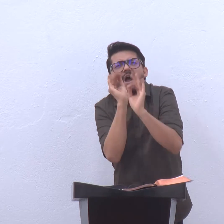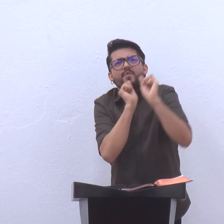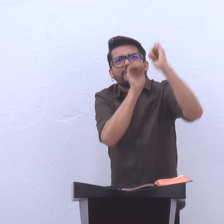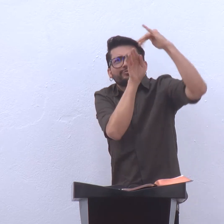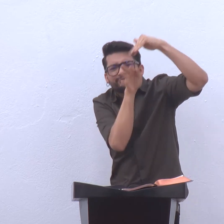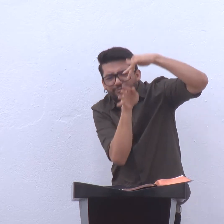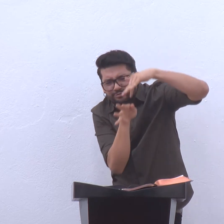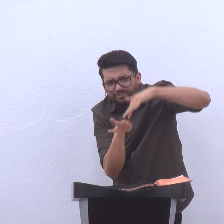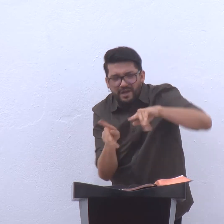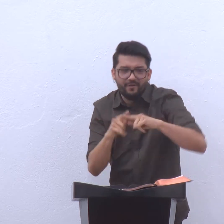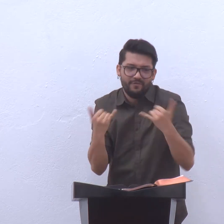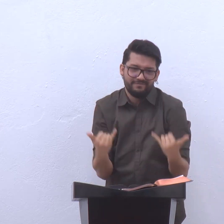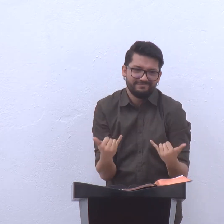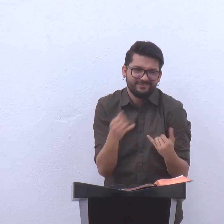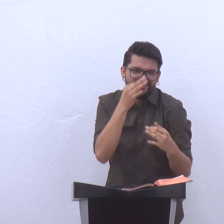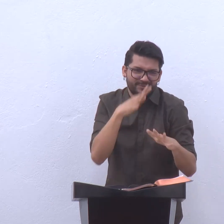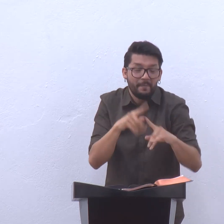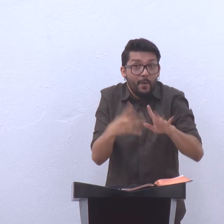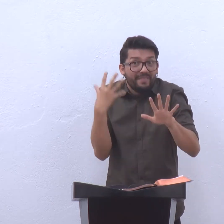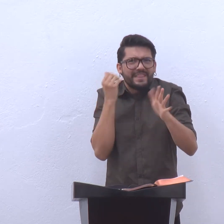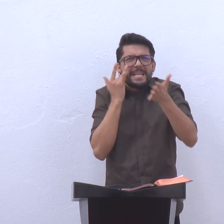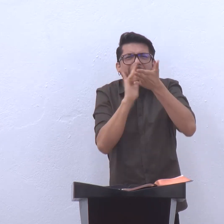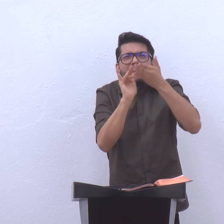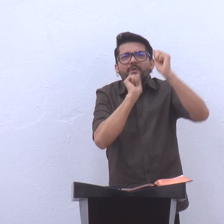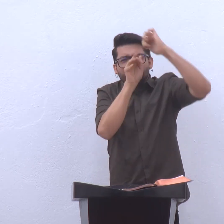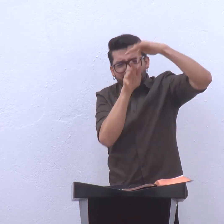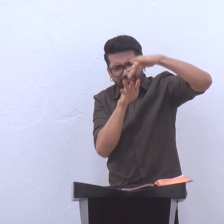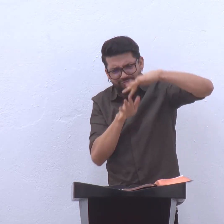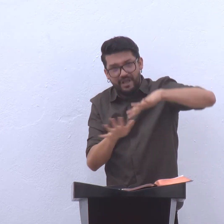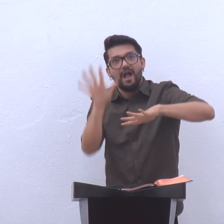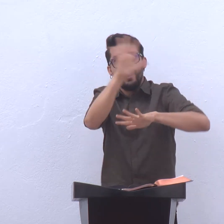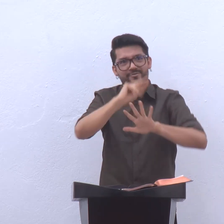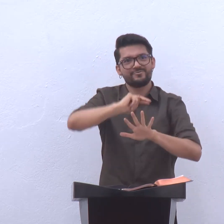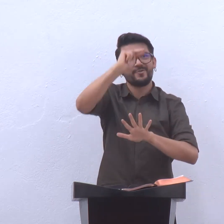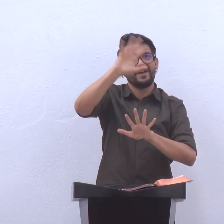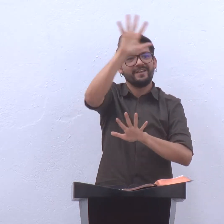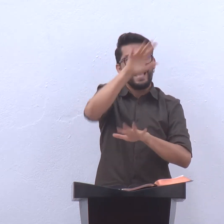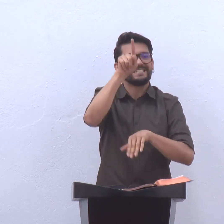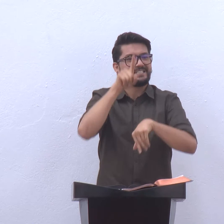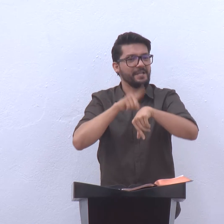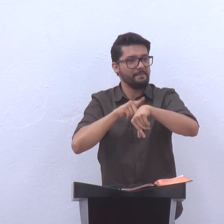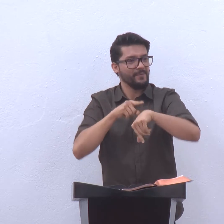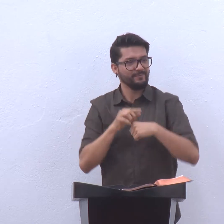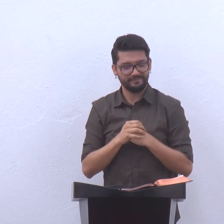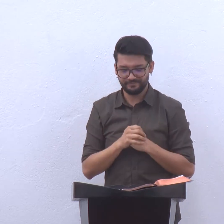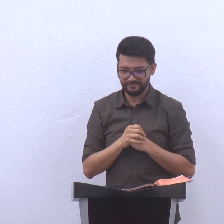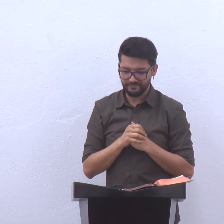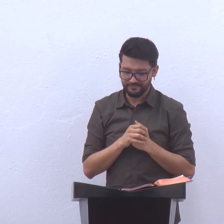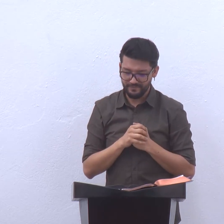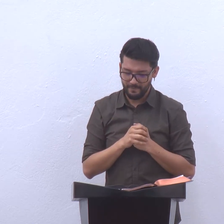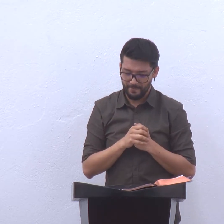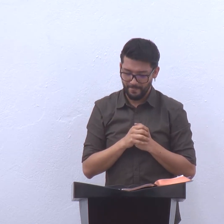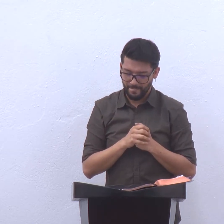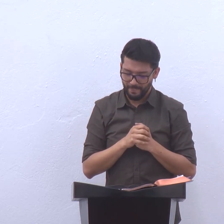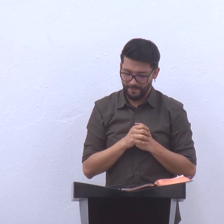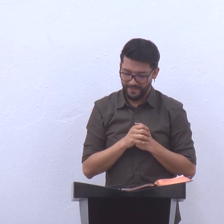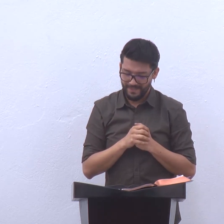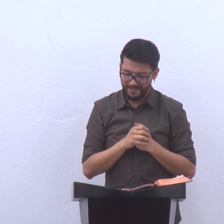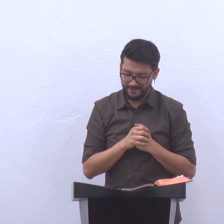Era un lugar desértico, por lo tanto los judíos tenían mucho cuidado con el abastecimiento del agua. Era